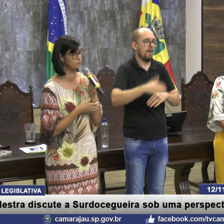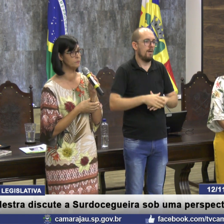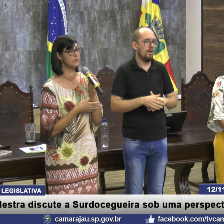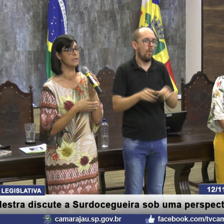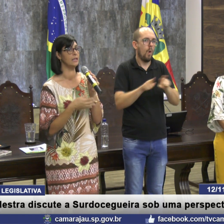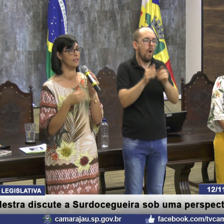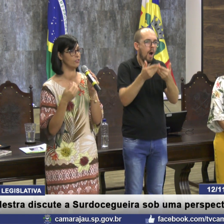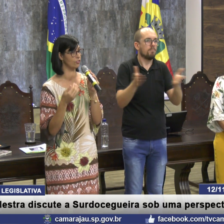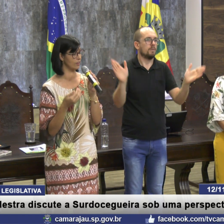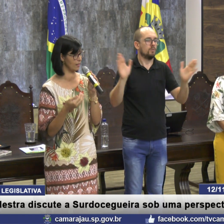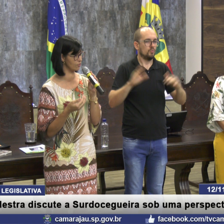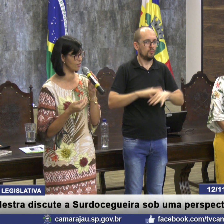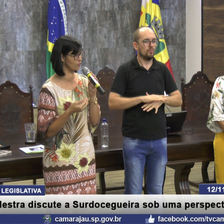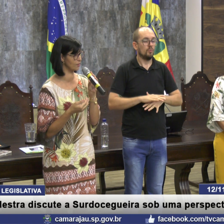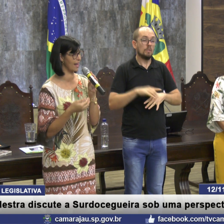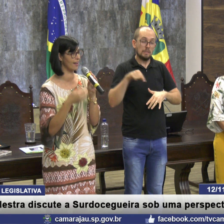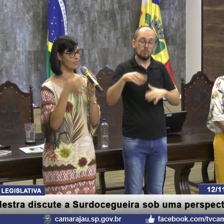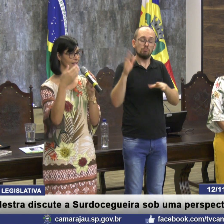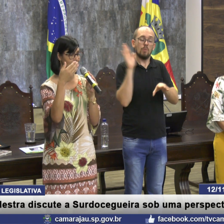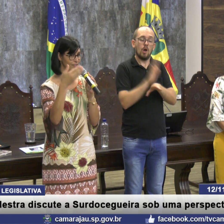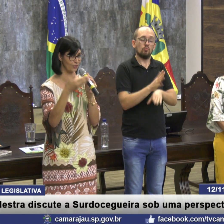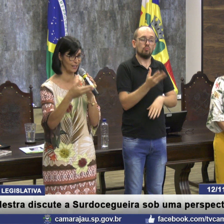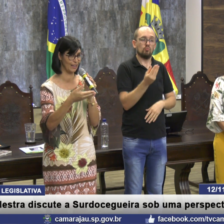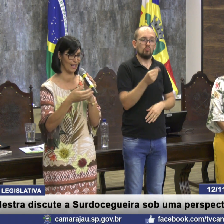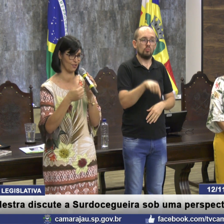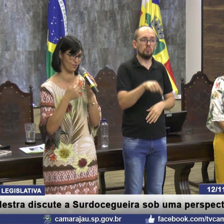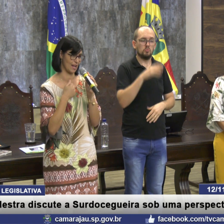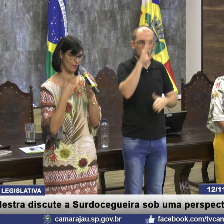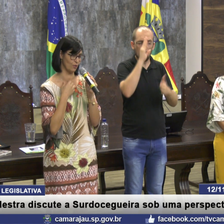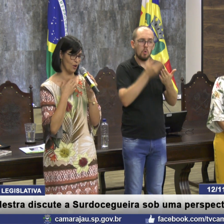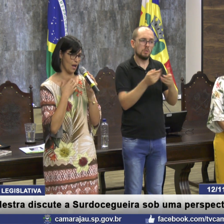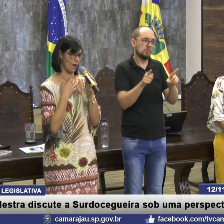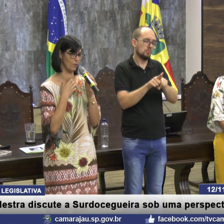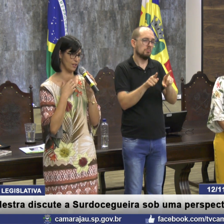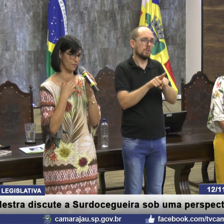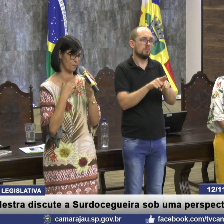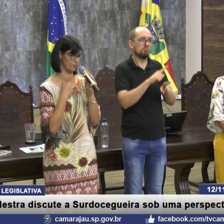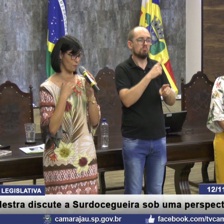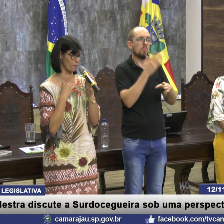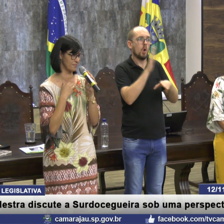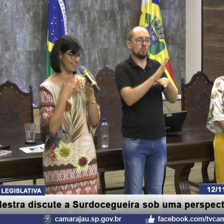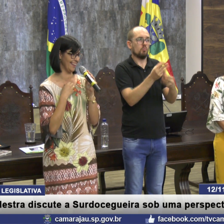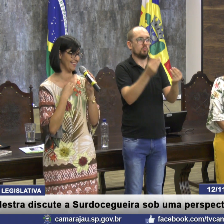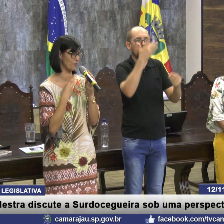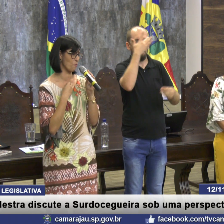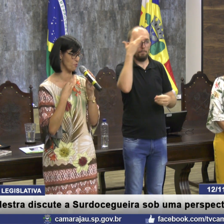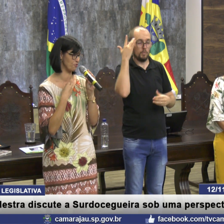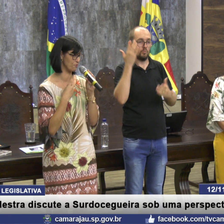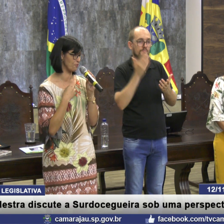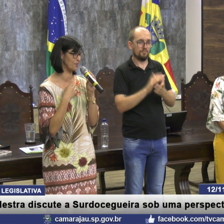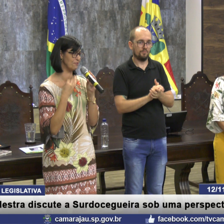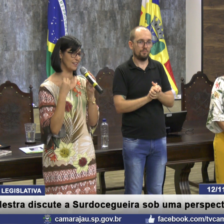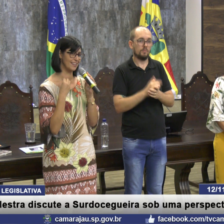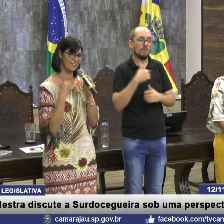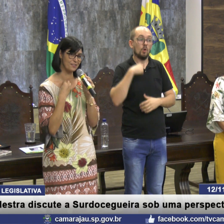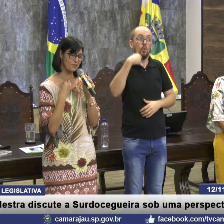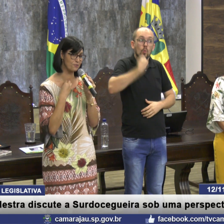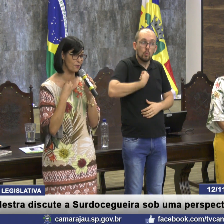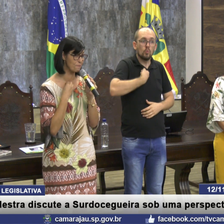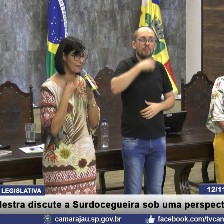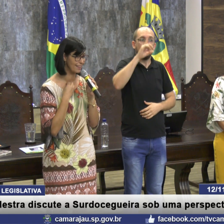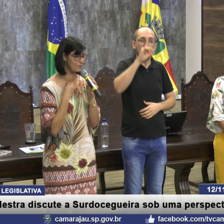né? E isso tem nos ajudado, e acredito que tem ajudado a muitas pessoas. Então, como gestora, eu vim